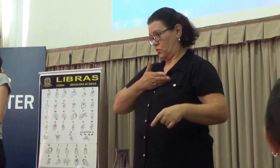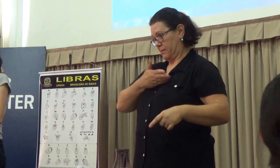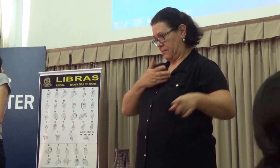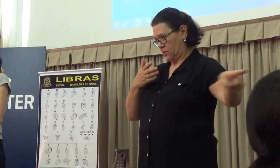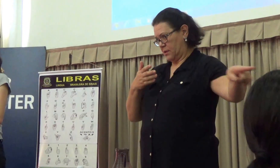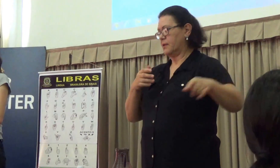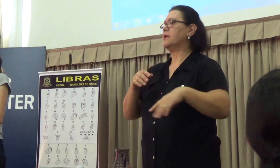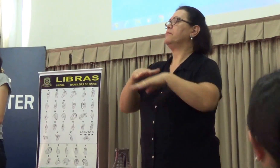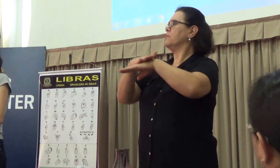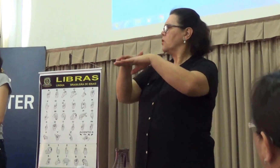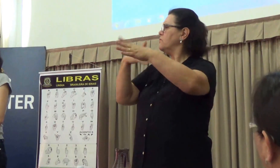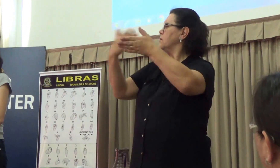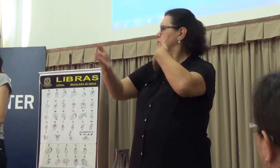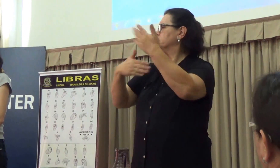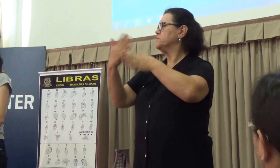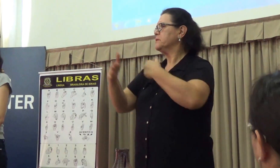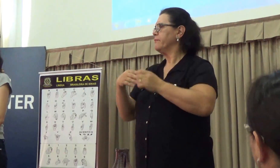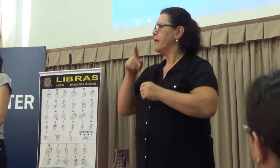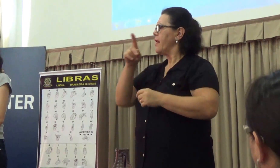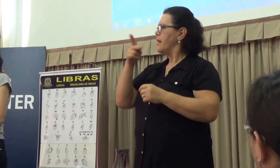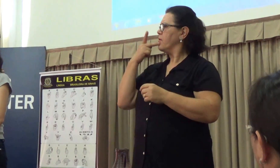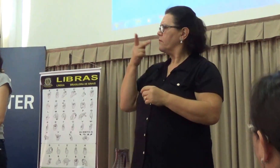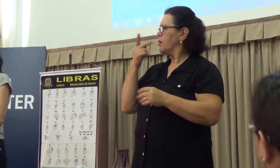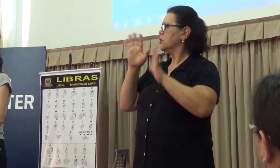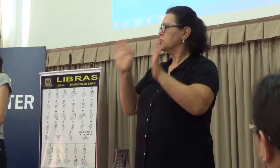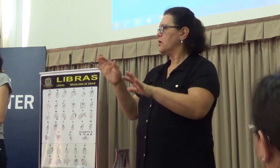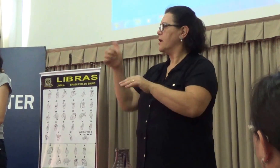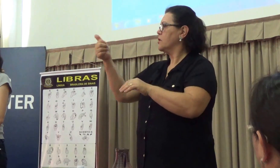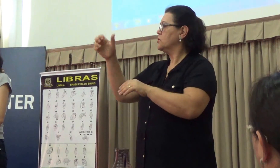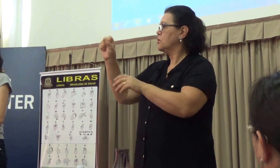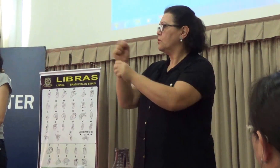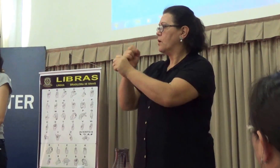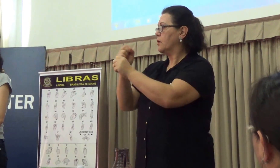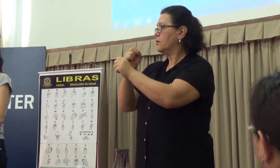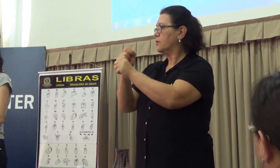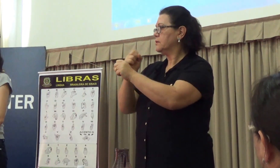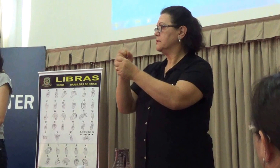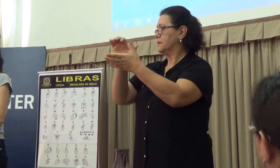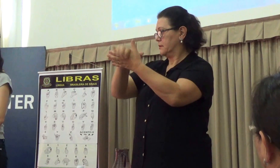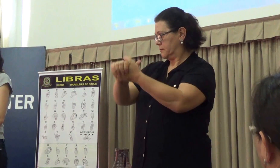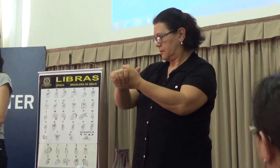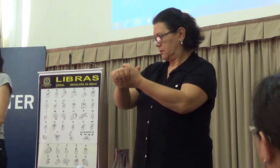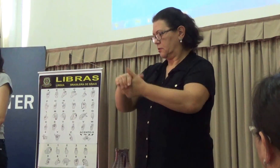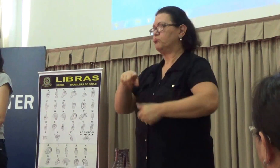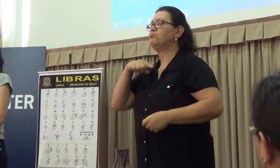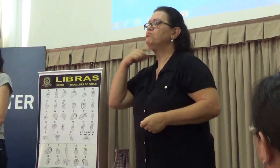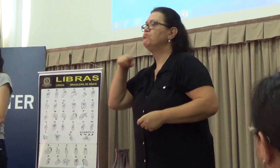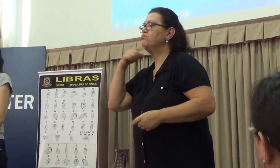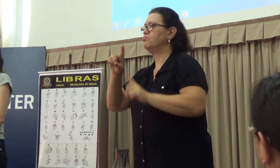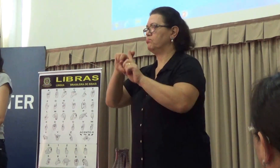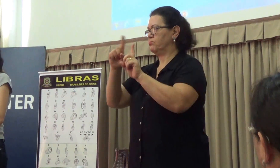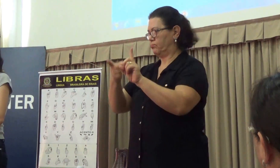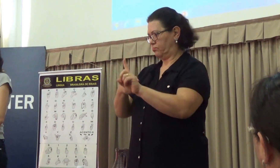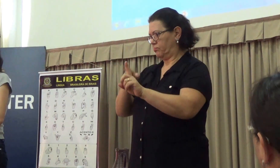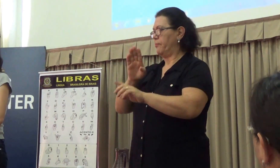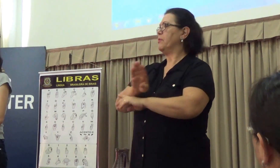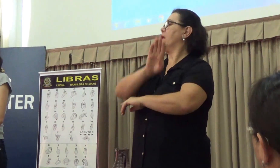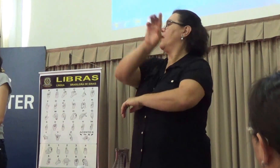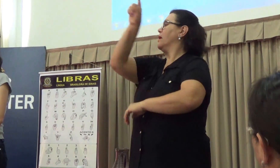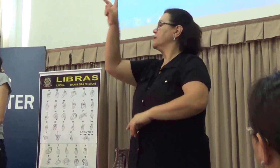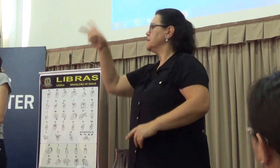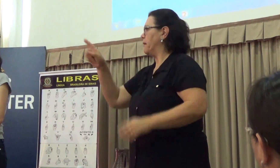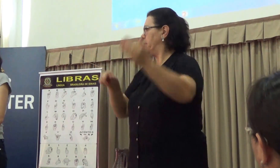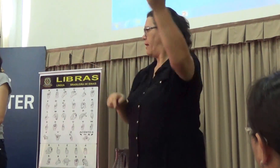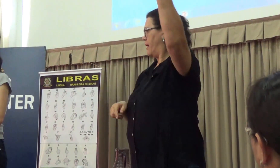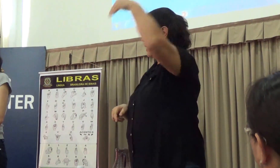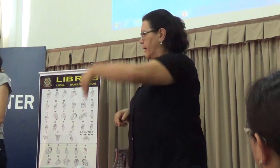Então, um amigo da Coberto estava conversando, eles estavam batendo papo, já há 18 anos casados